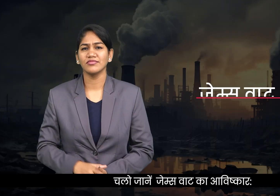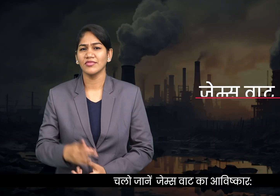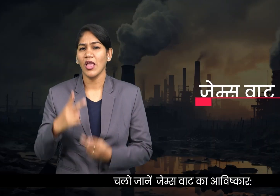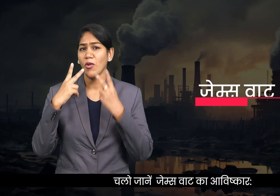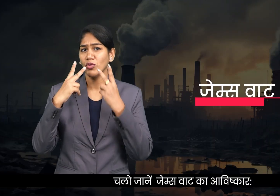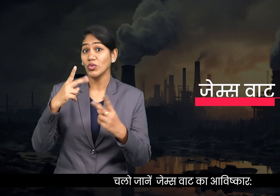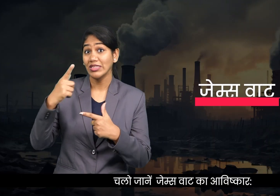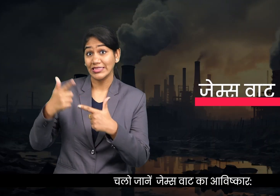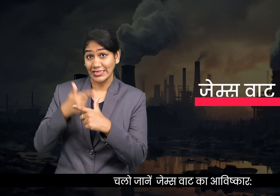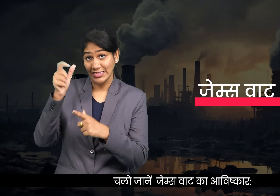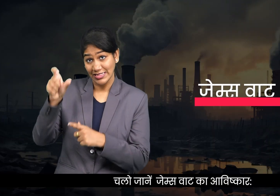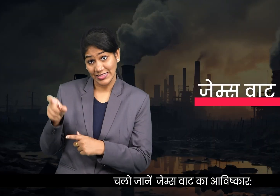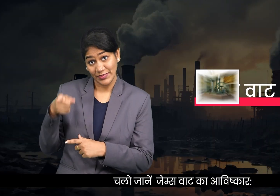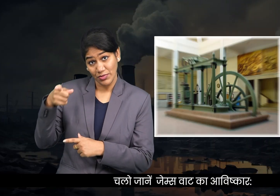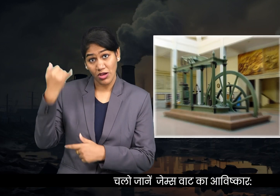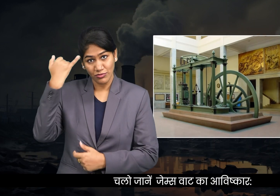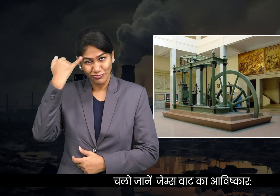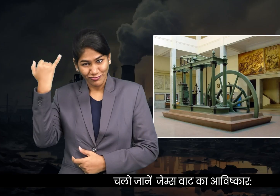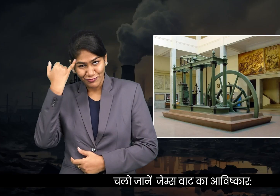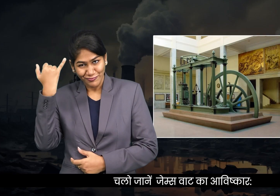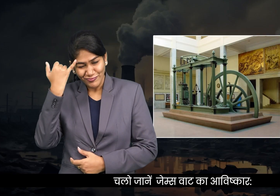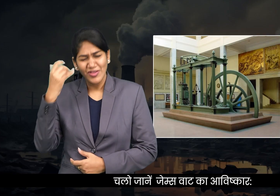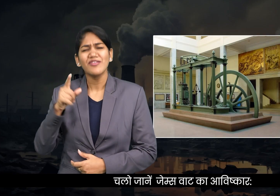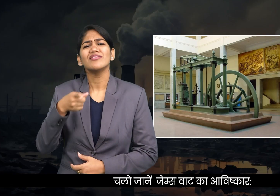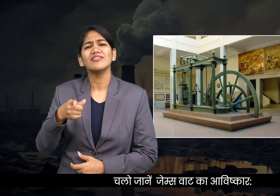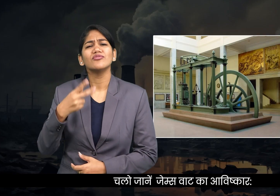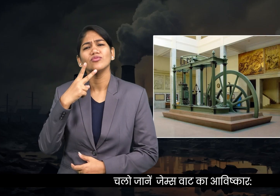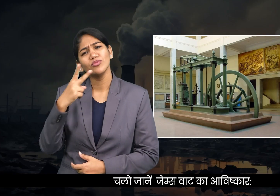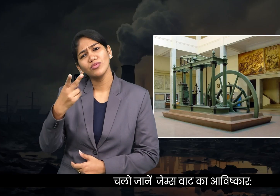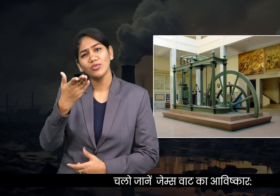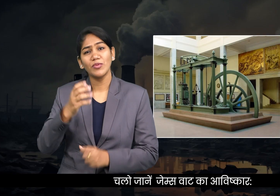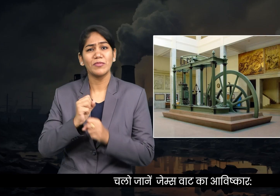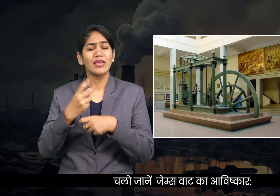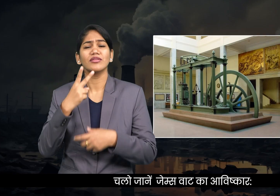चलो जाने जेम्स वॉट का आविष्कार।